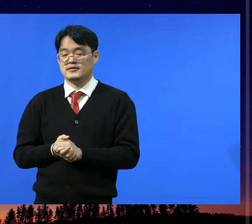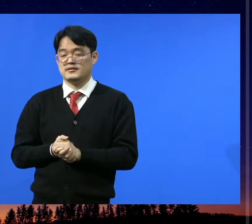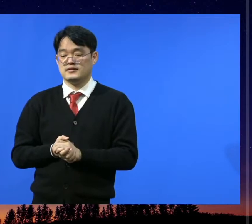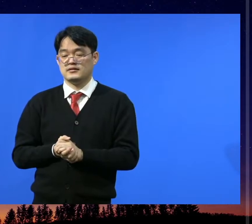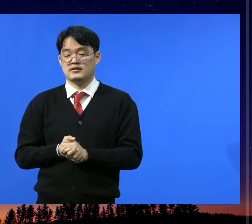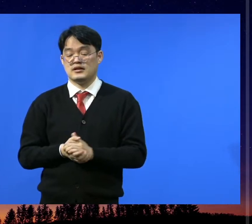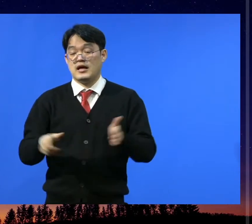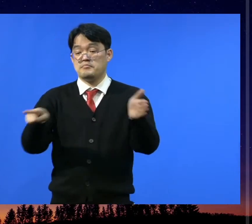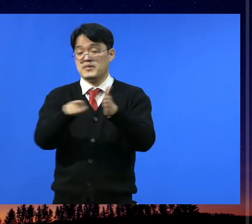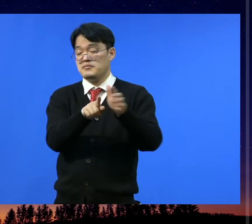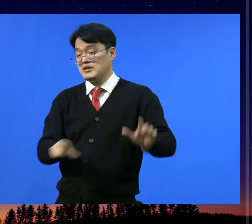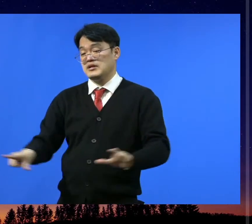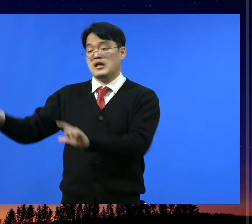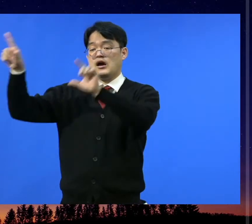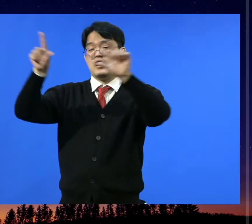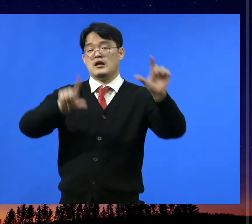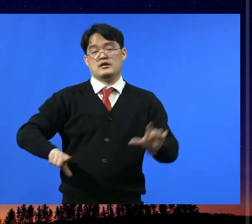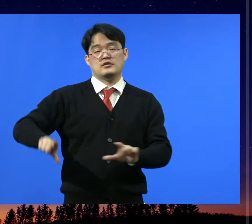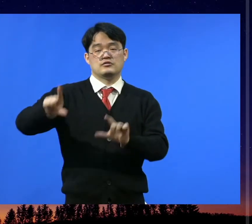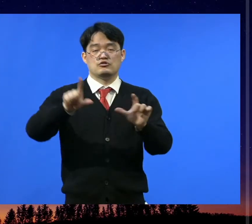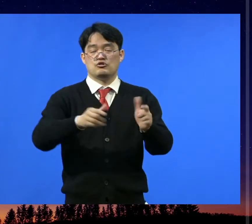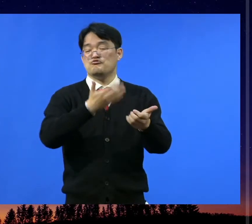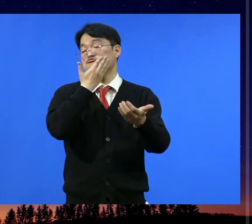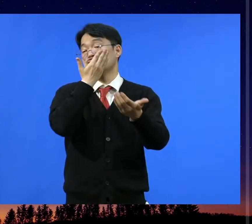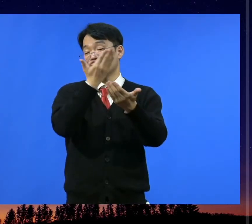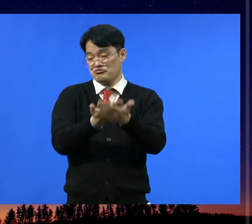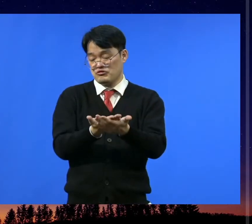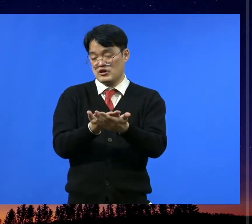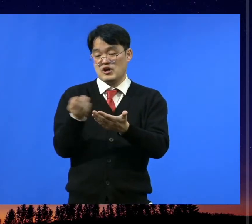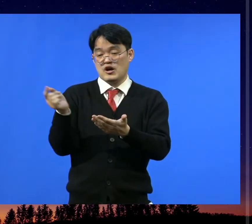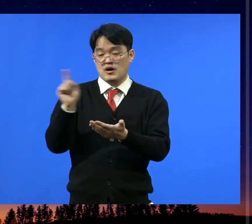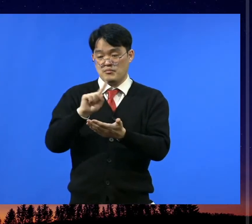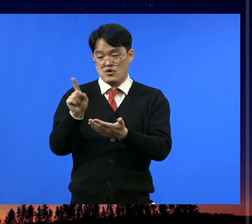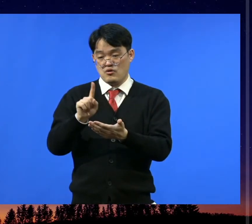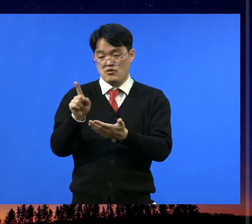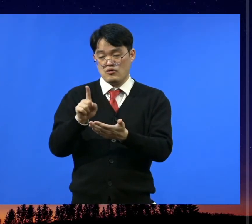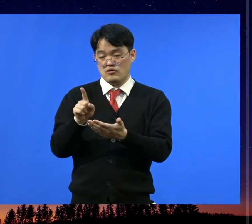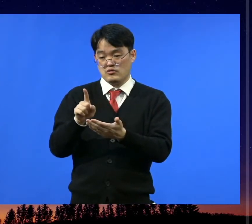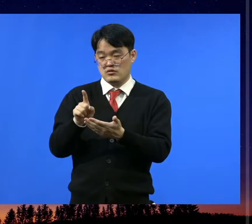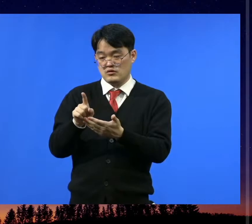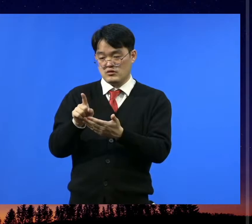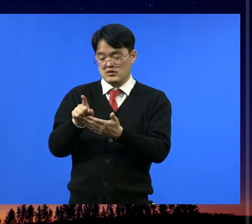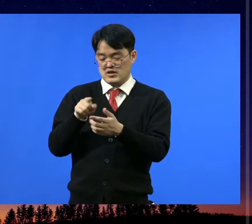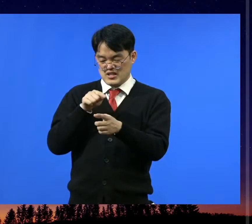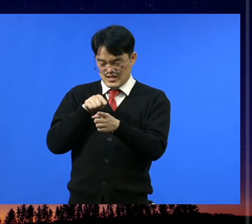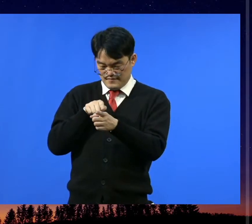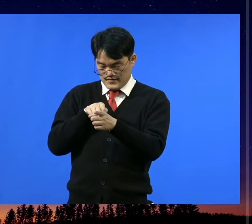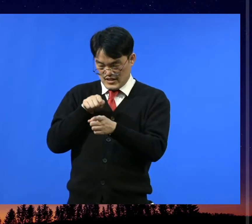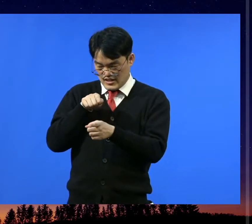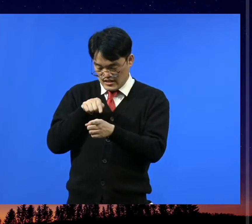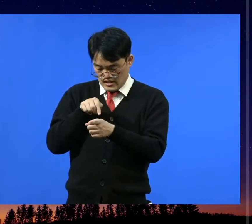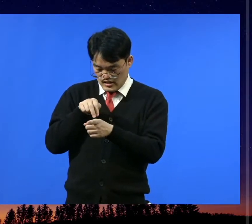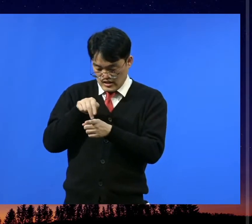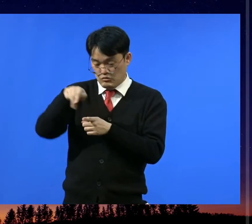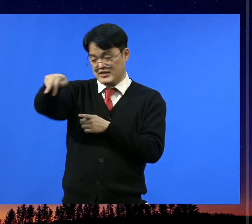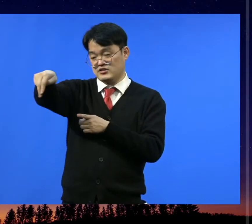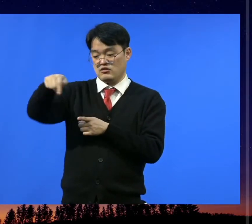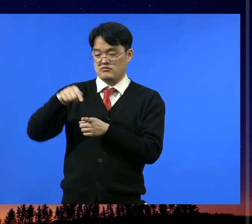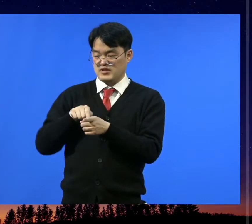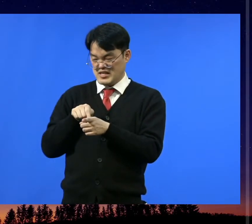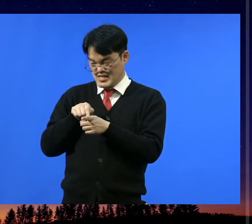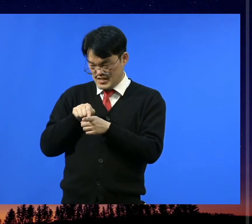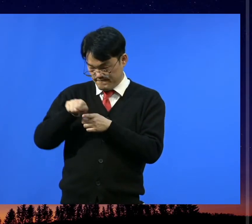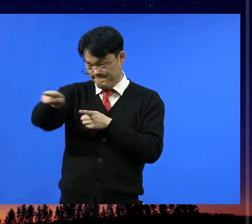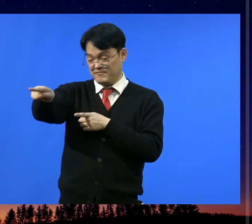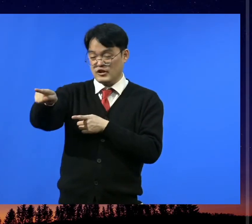그래서 신앙생활에서 매우 중요한 것은 일관성입니다. 특별히 무엇에? 기도의 일관성이에요. 한두